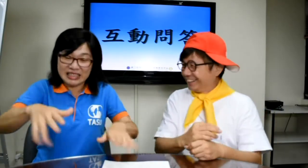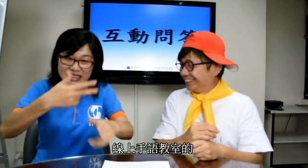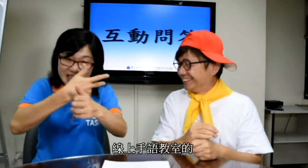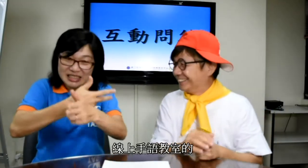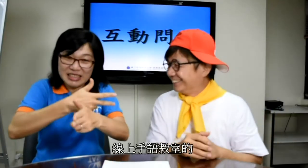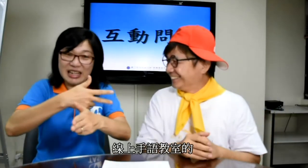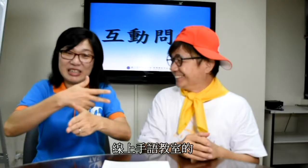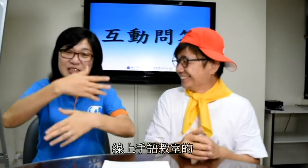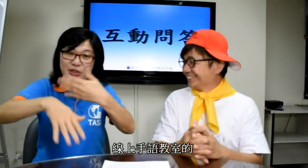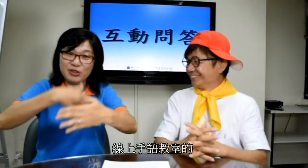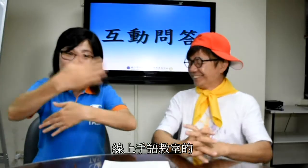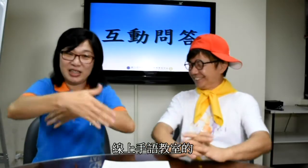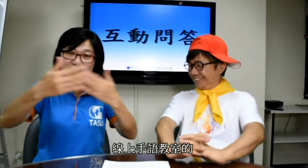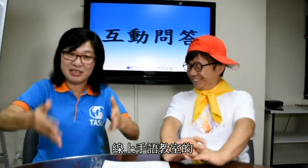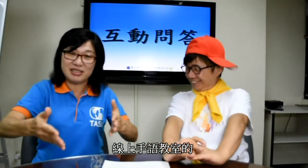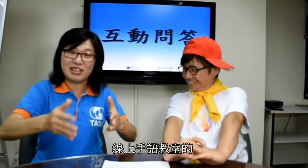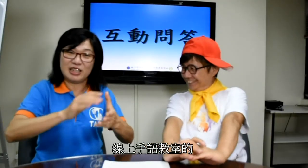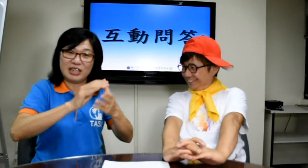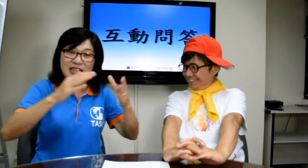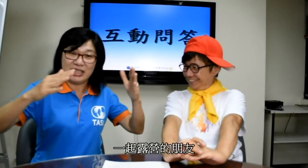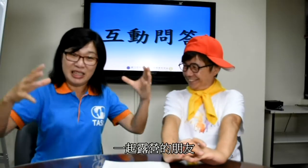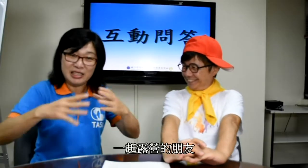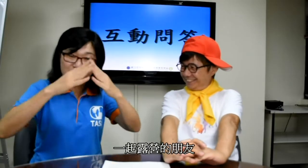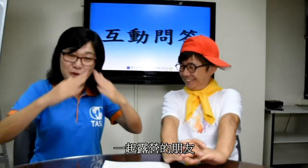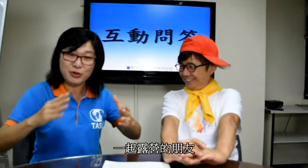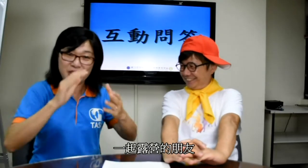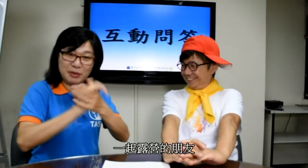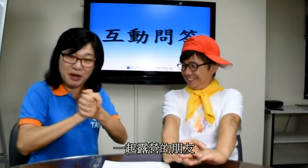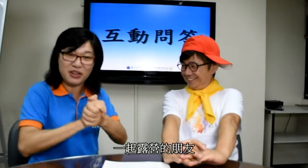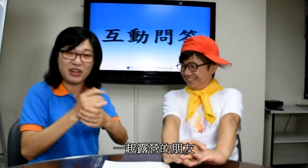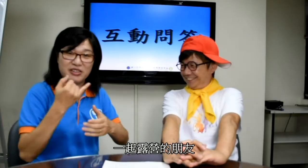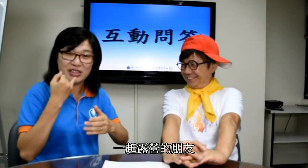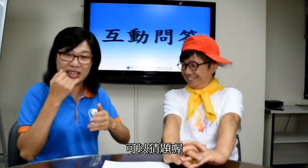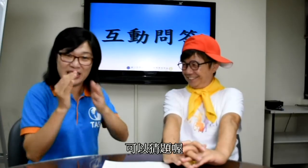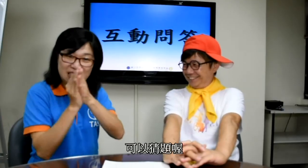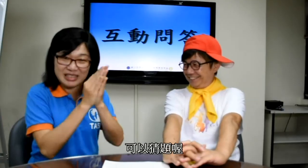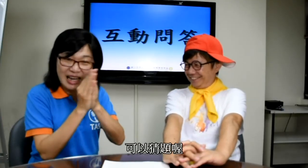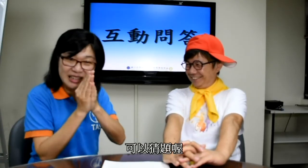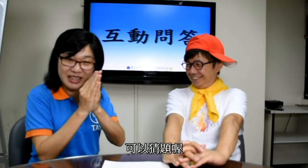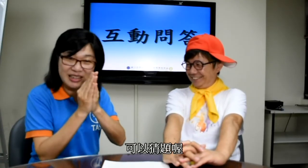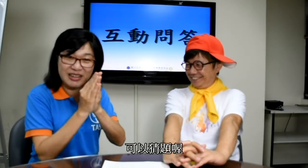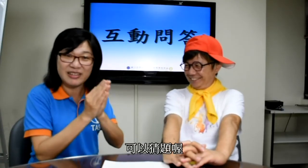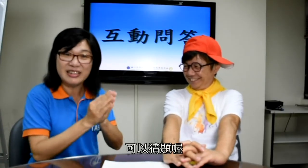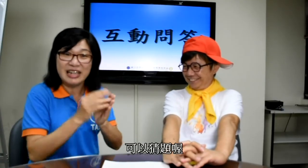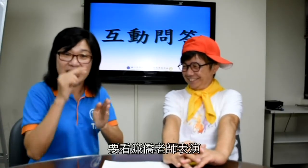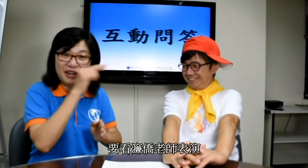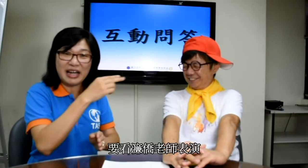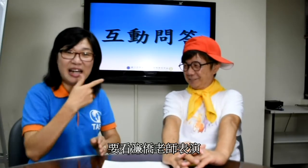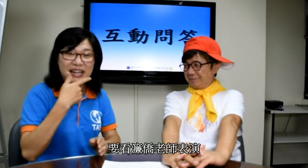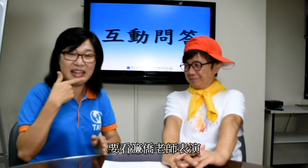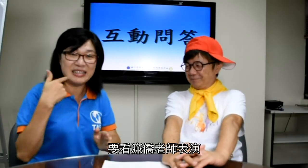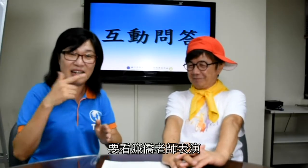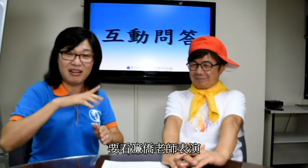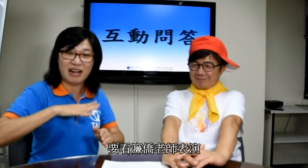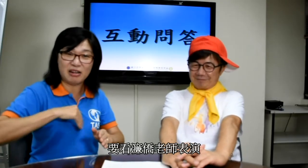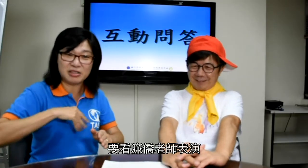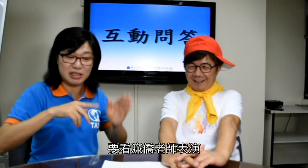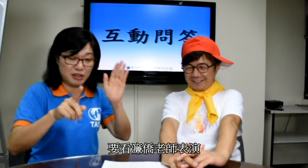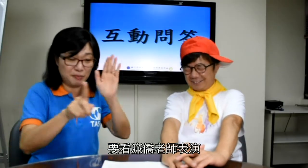线上手语教室的一起露营的朋友可以猜题哦，要看连桥老师